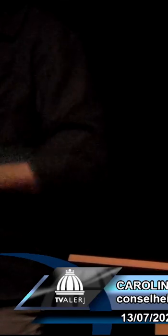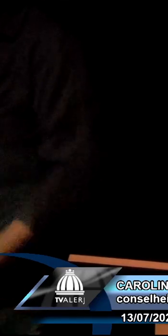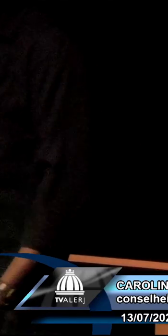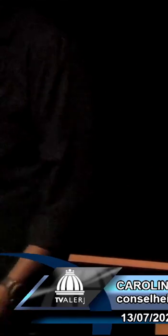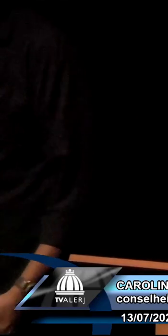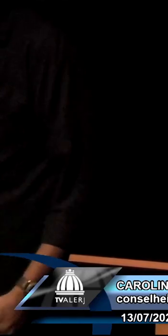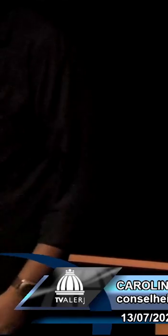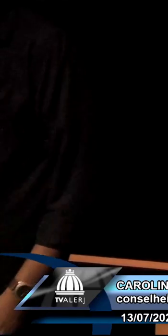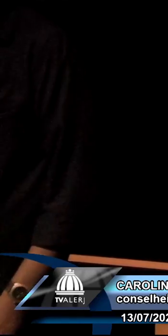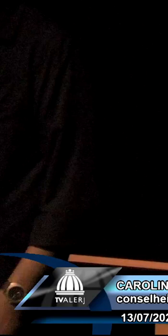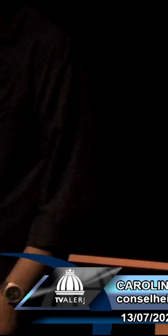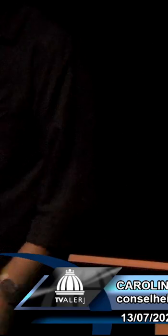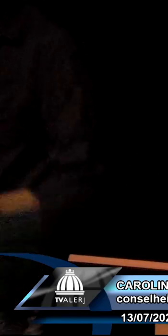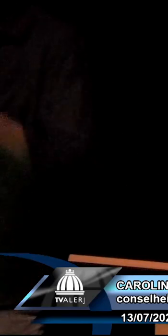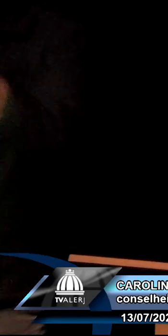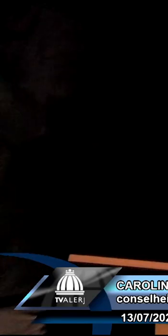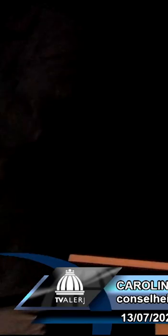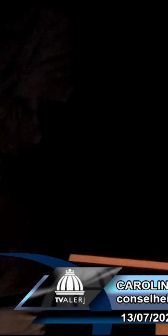bom